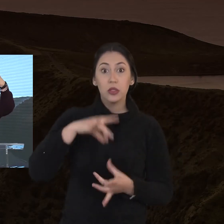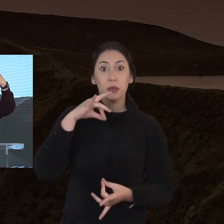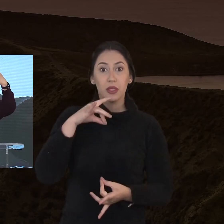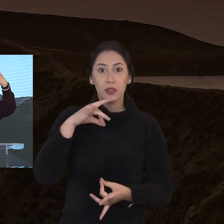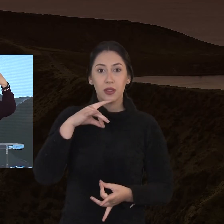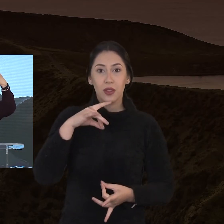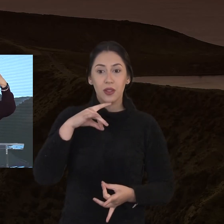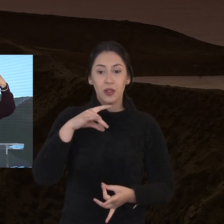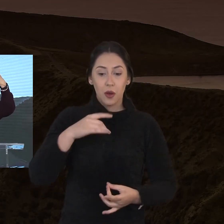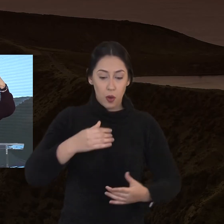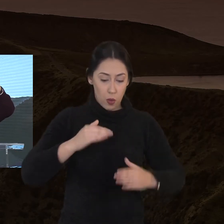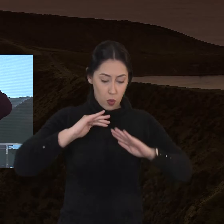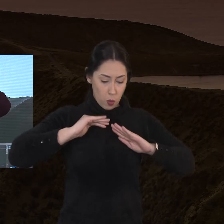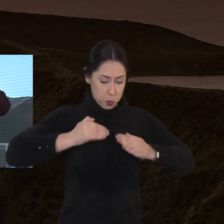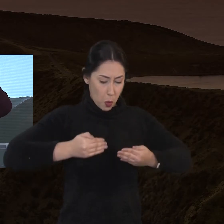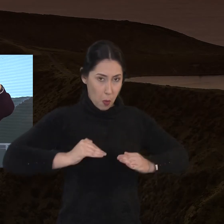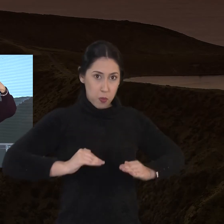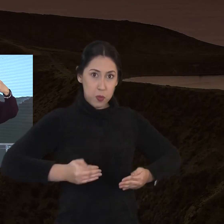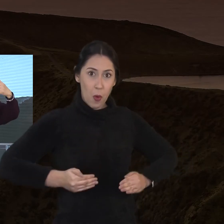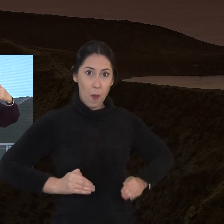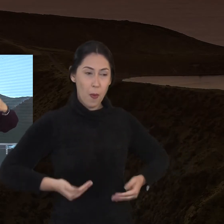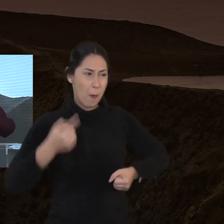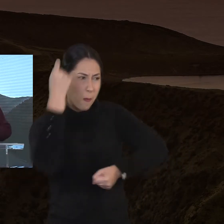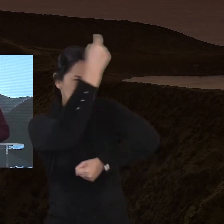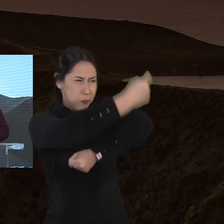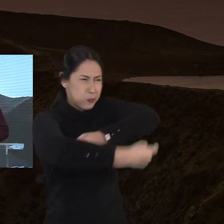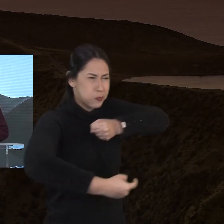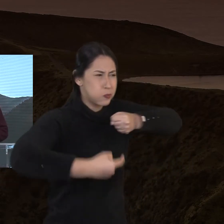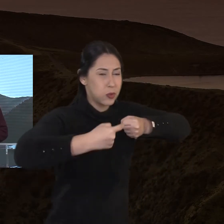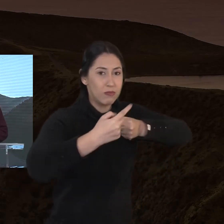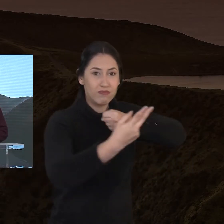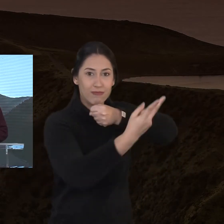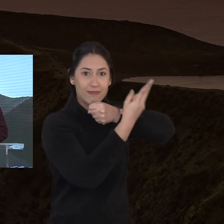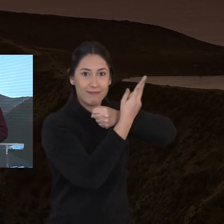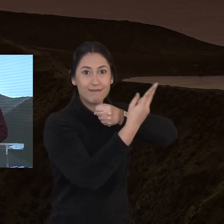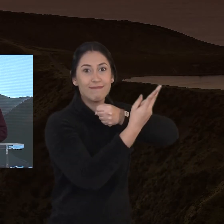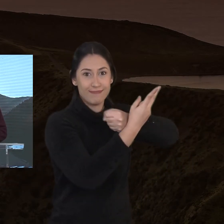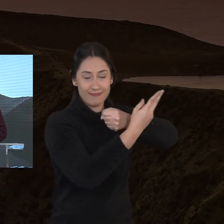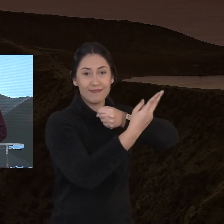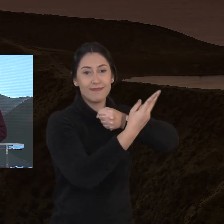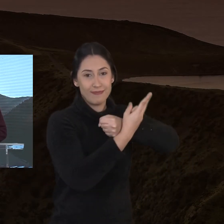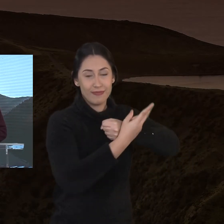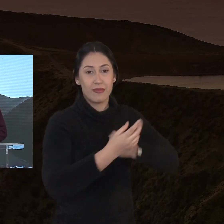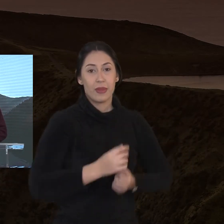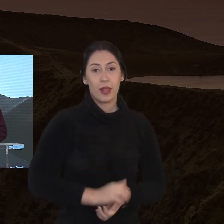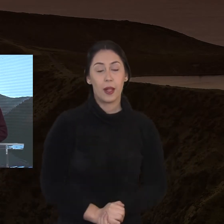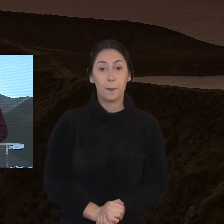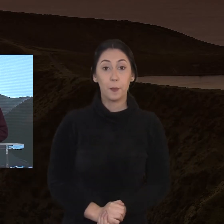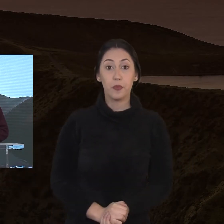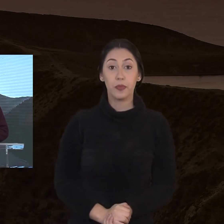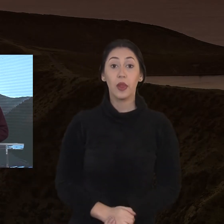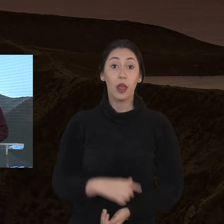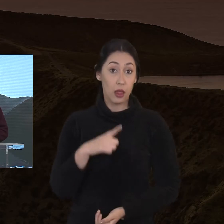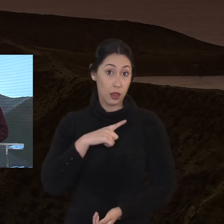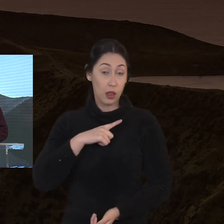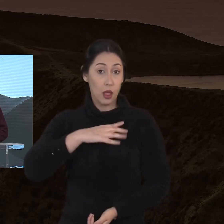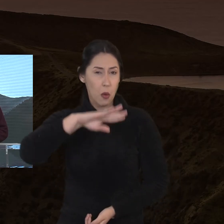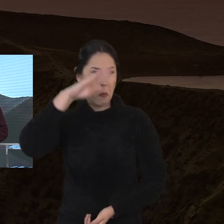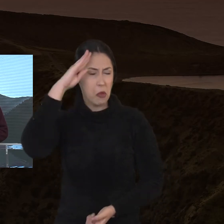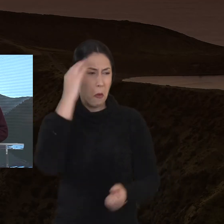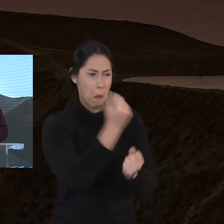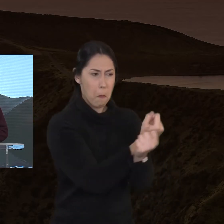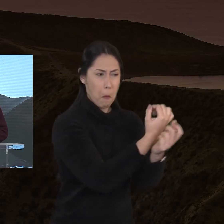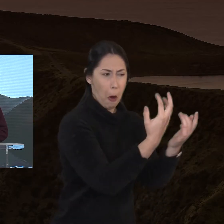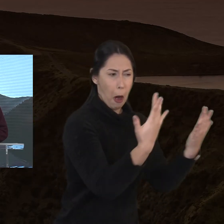armadura de deus daí nós conseguimos proteger ah tá então existe esse exército